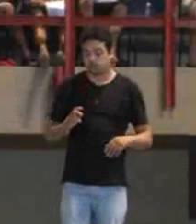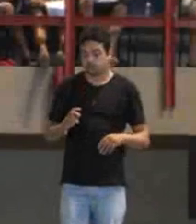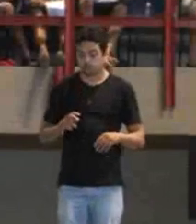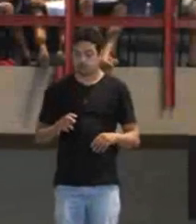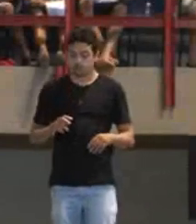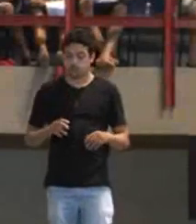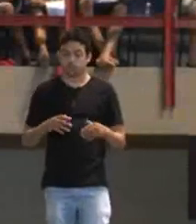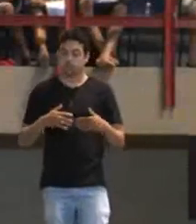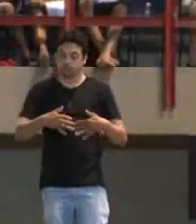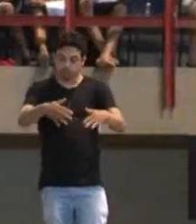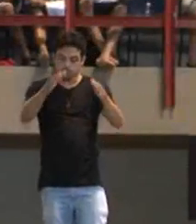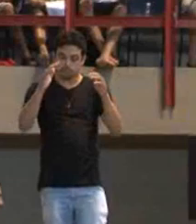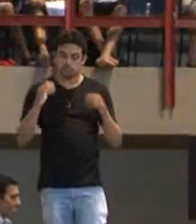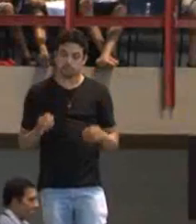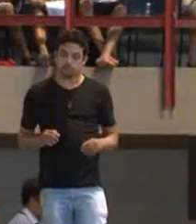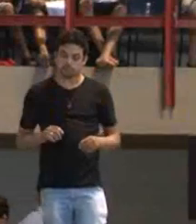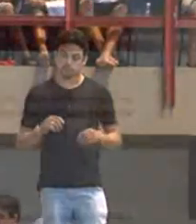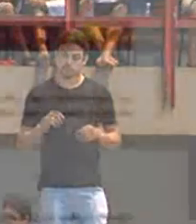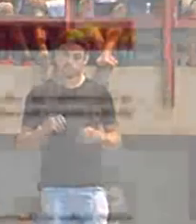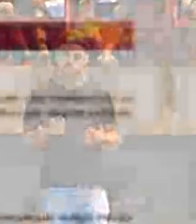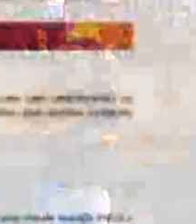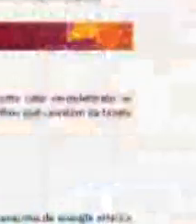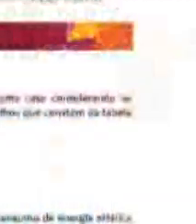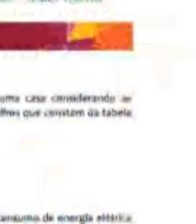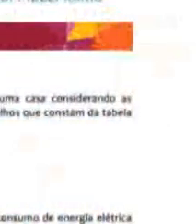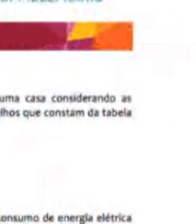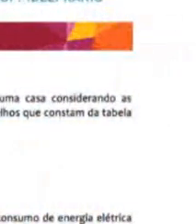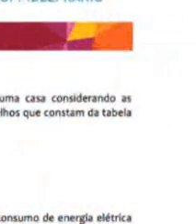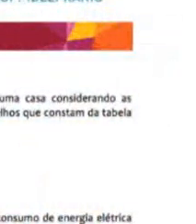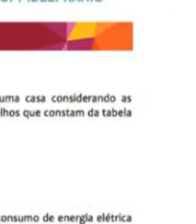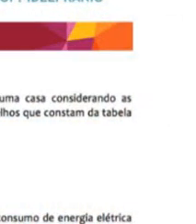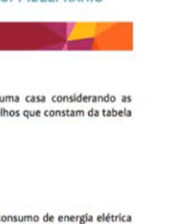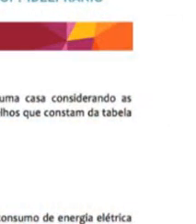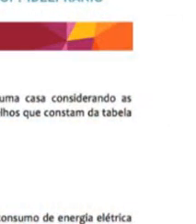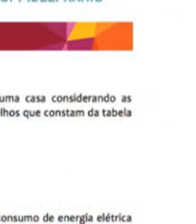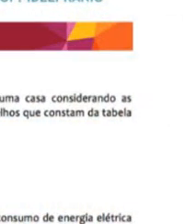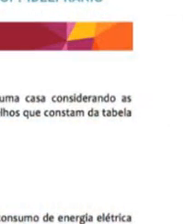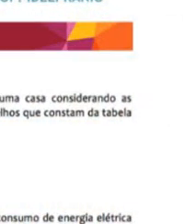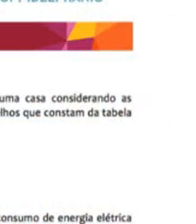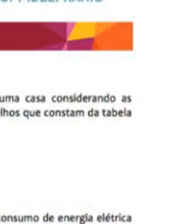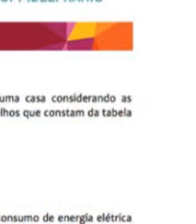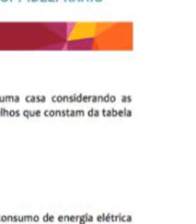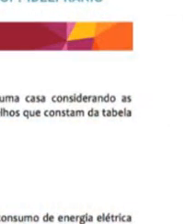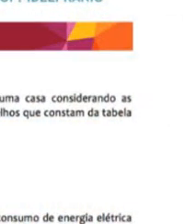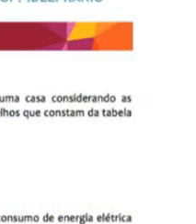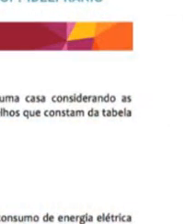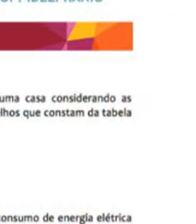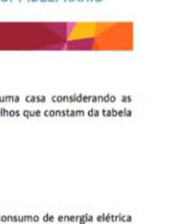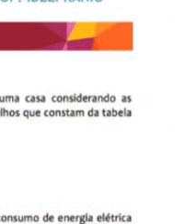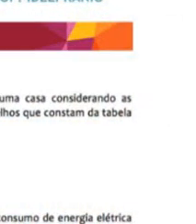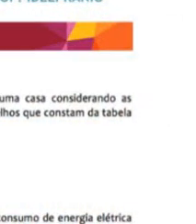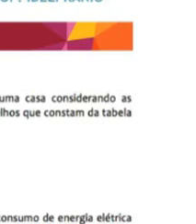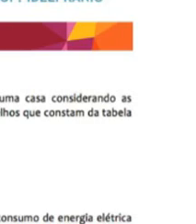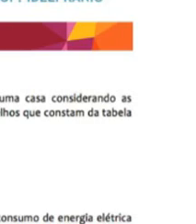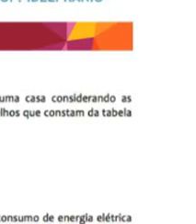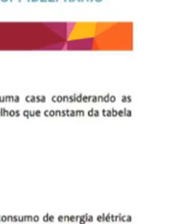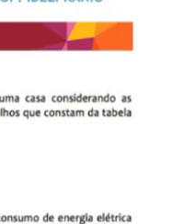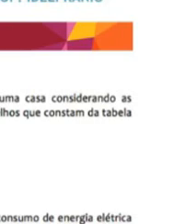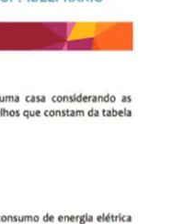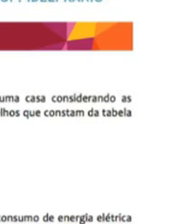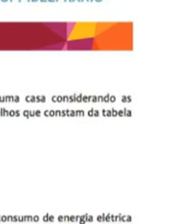Bom, por aí vai a tabela toda. No segundo parágrafo continua dizendo assim: suponha que o mês tenha 30